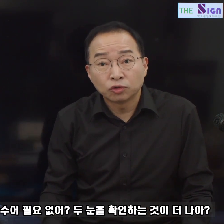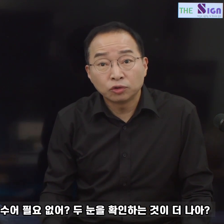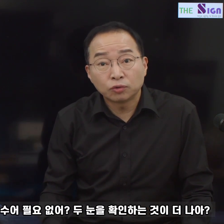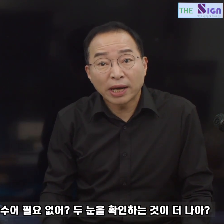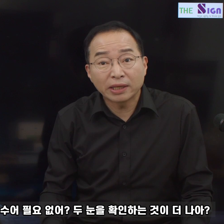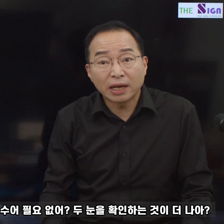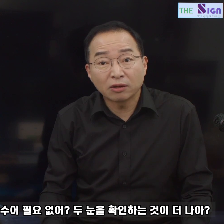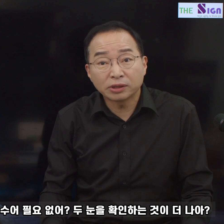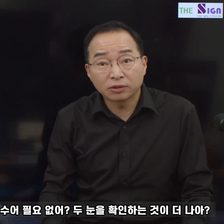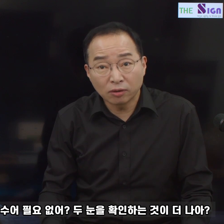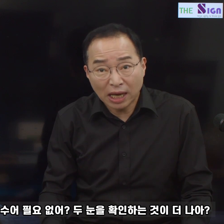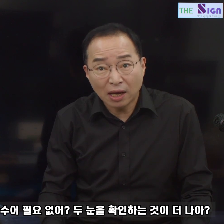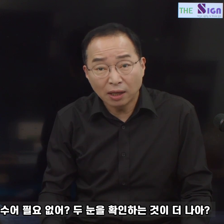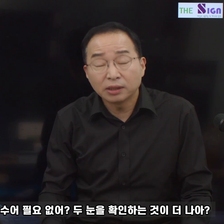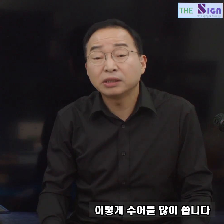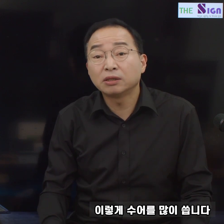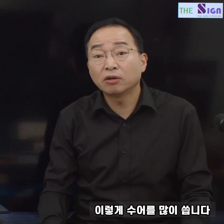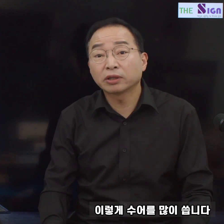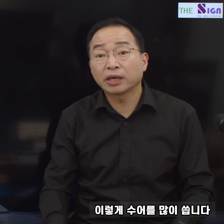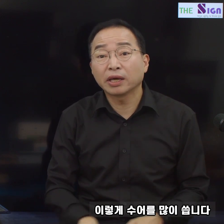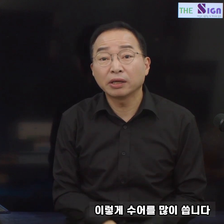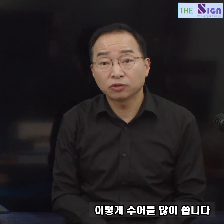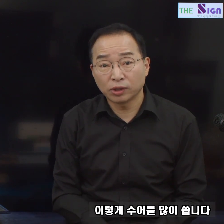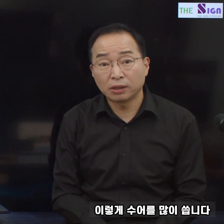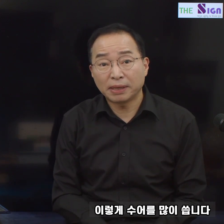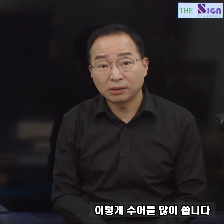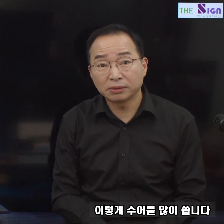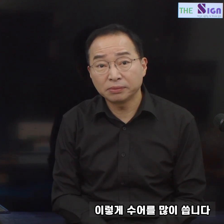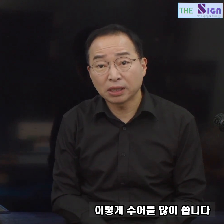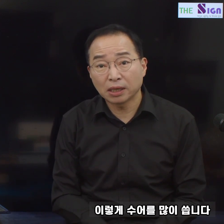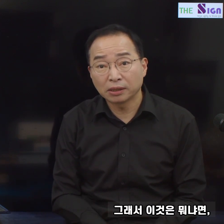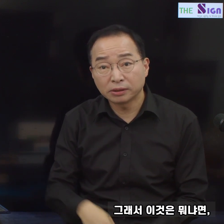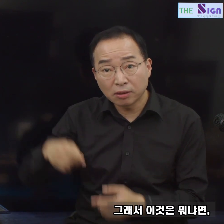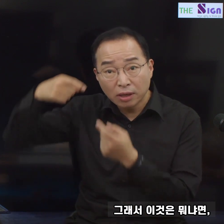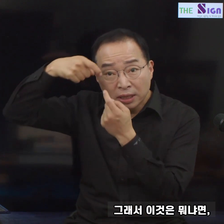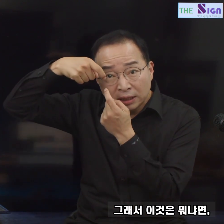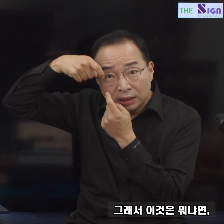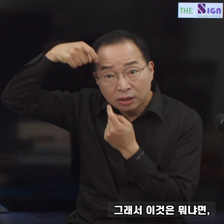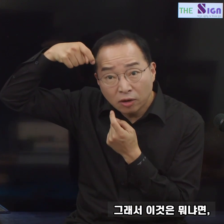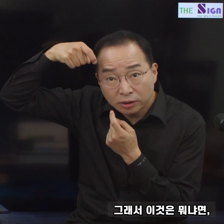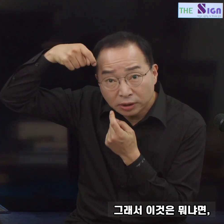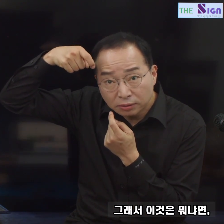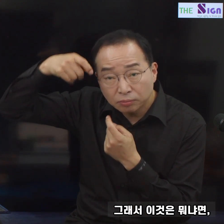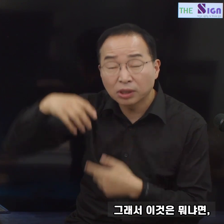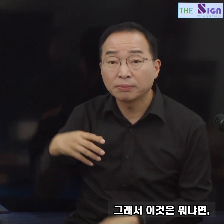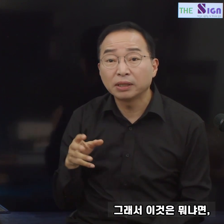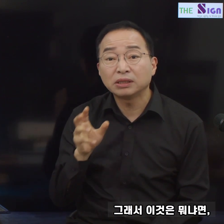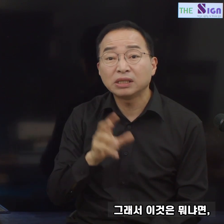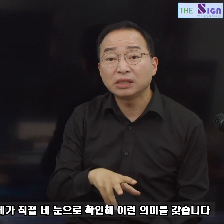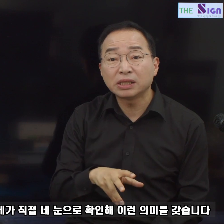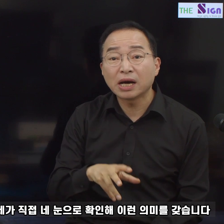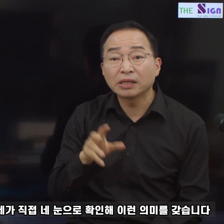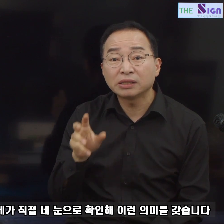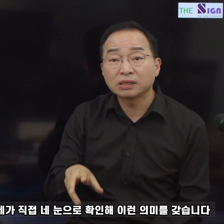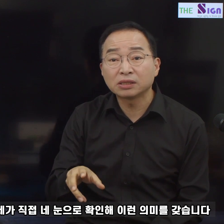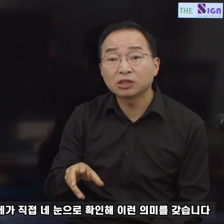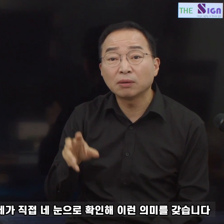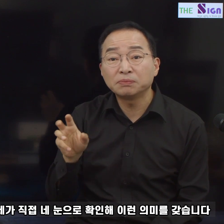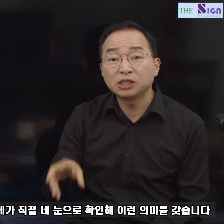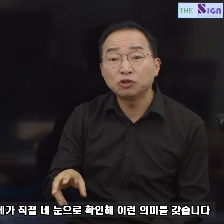눈으로 확인하는 것이 더 나아. 이렇게 수화를 많이 씁니다. 그래서 이거는 뭐냐면 네가 직접 네